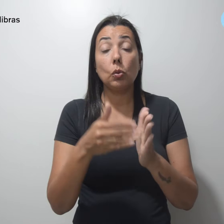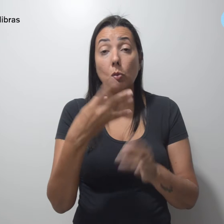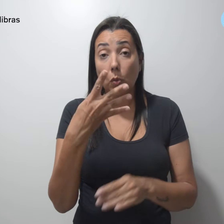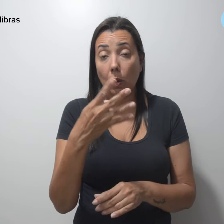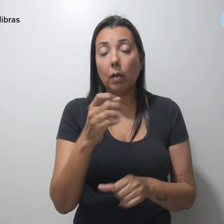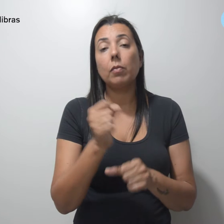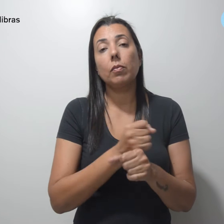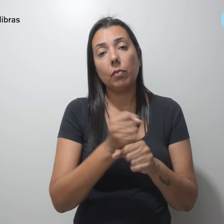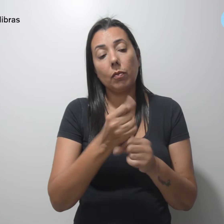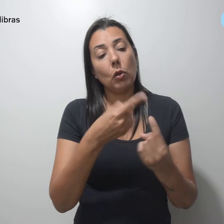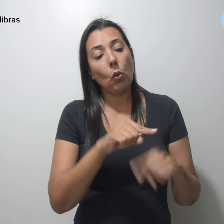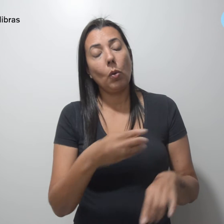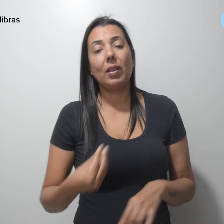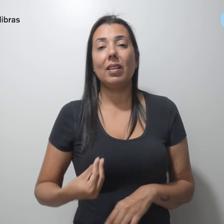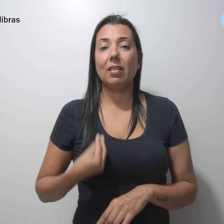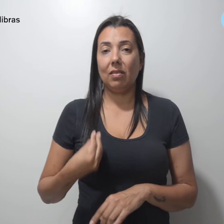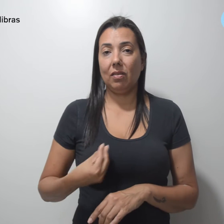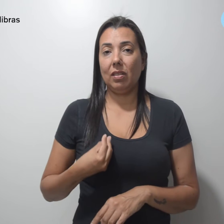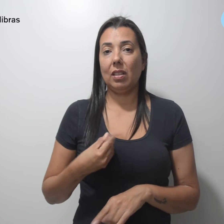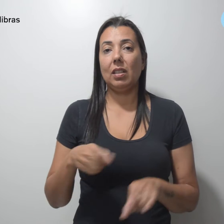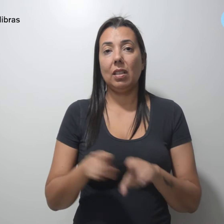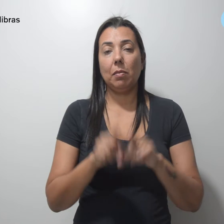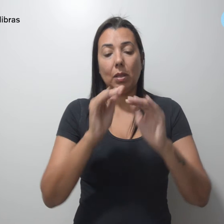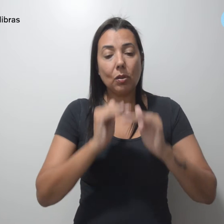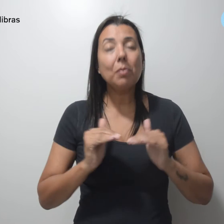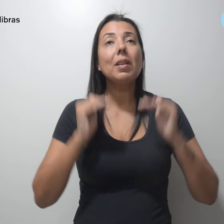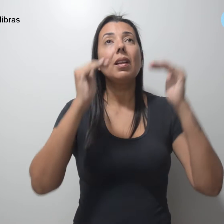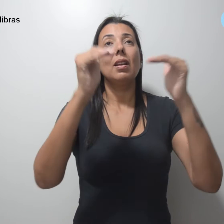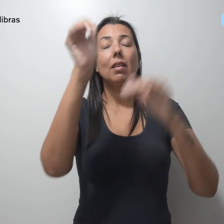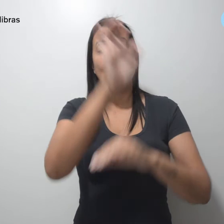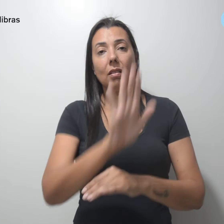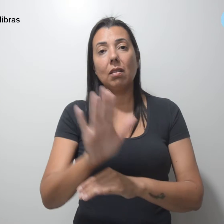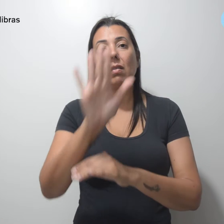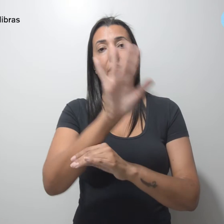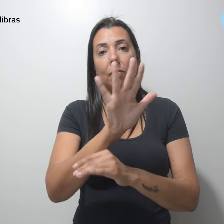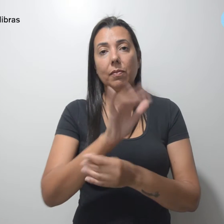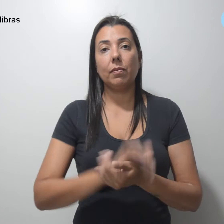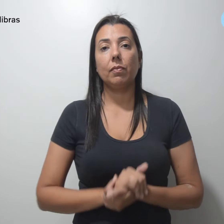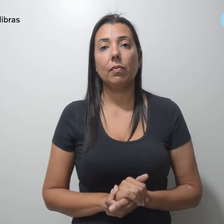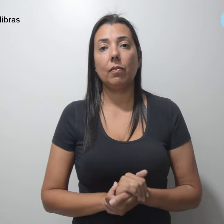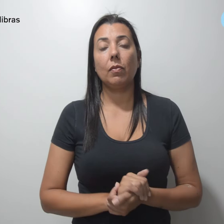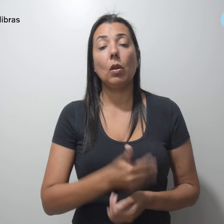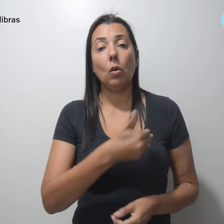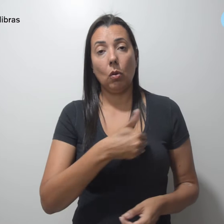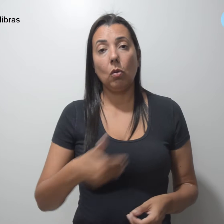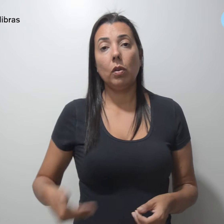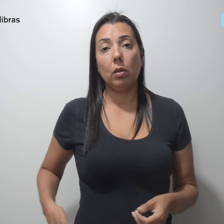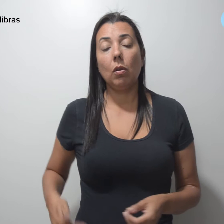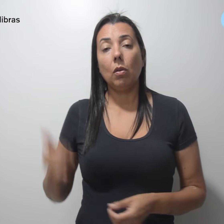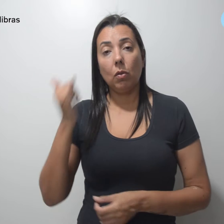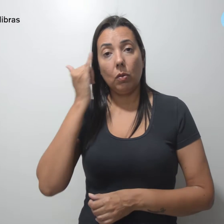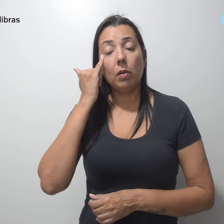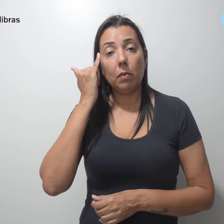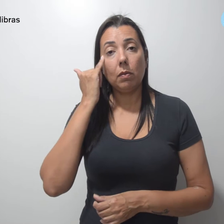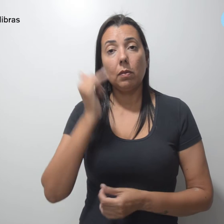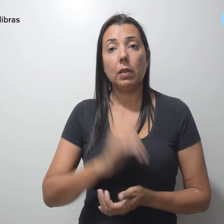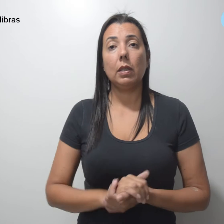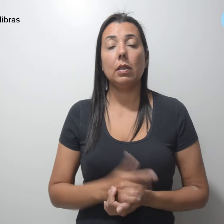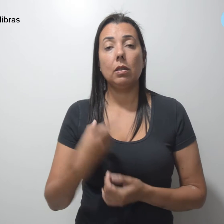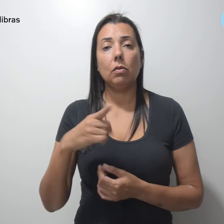anos contra a vida e a soberania nacional. O governador Ibanez Rocha foi omisso